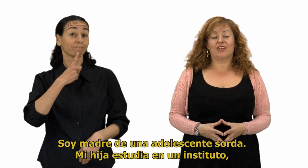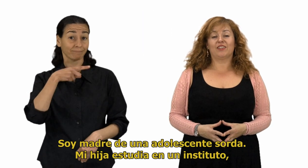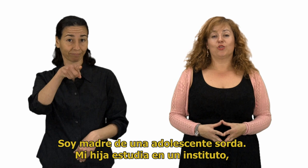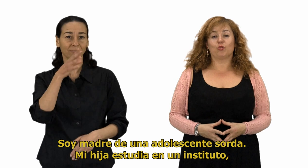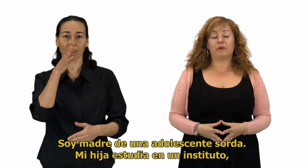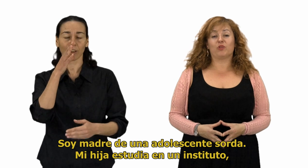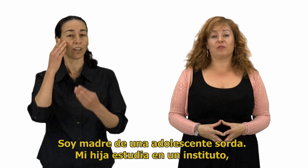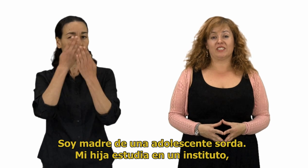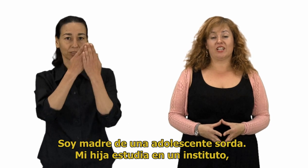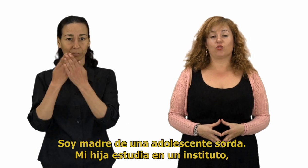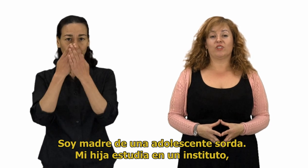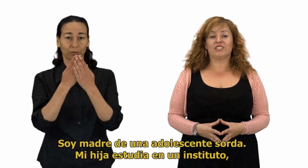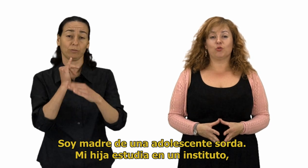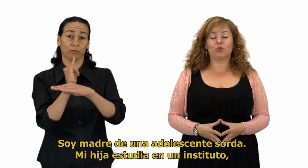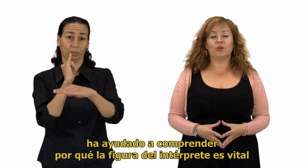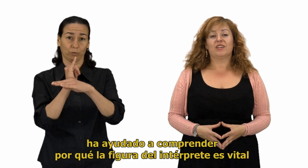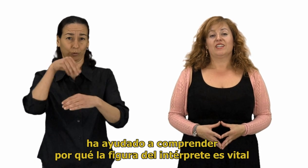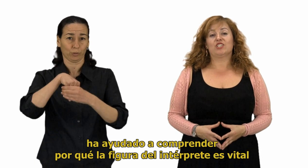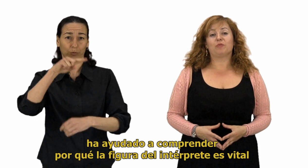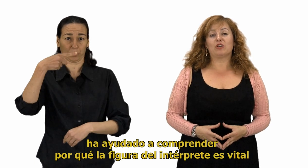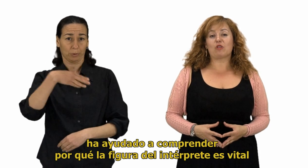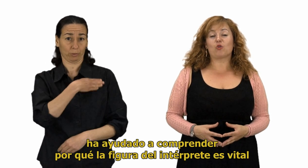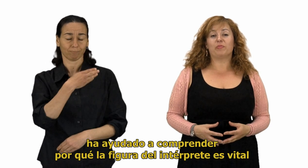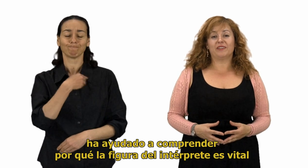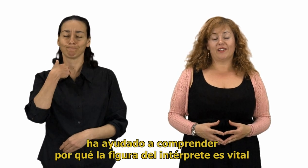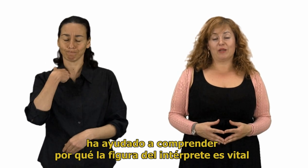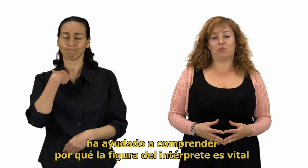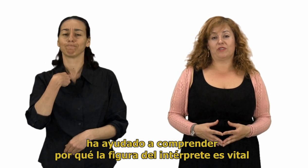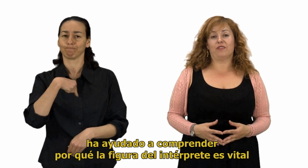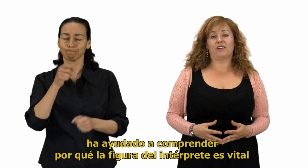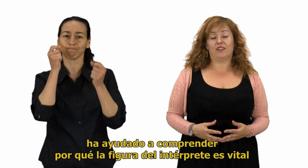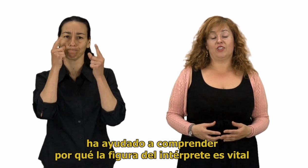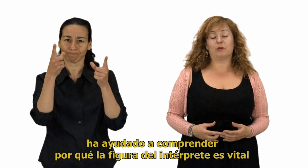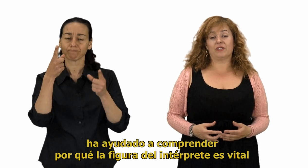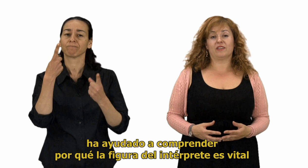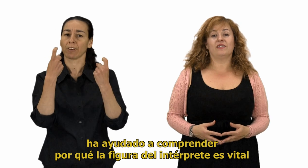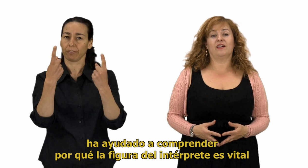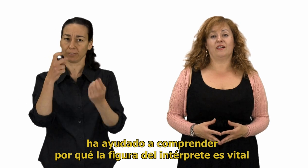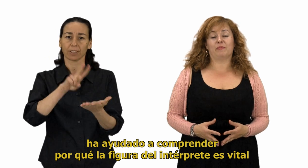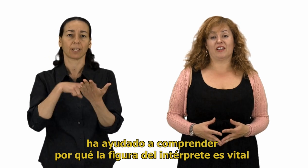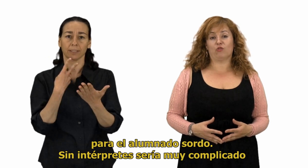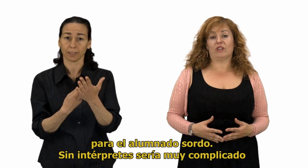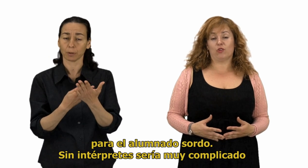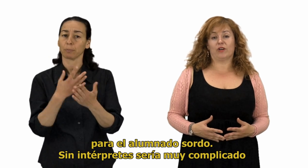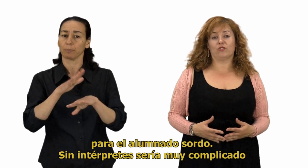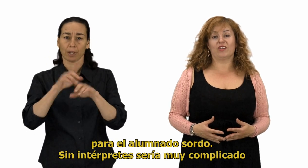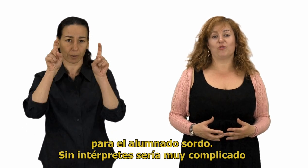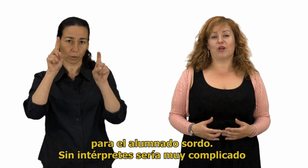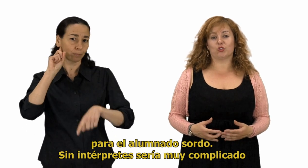está haciendo premio de bachillerato en el instituto, y eso me ha ayudado a comprender la importancia del intérprete para la educación del alumnado